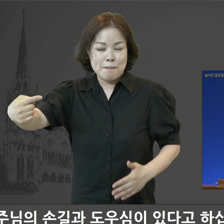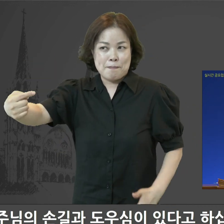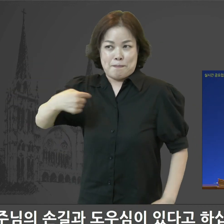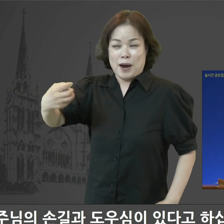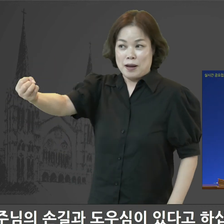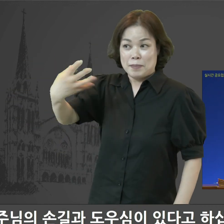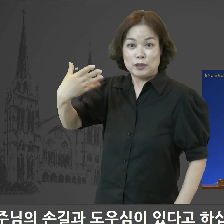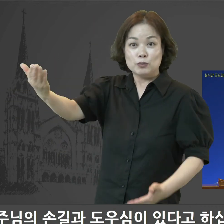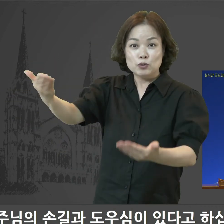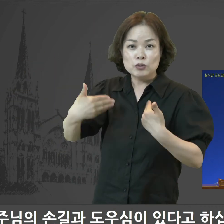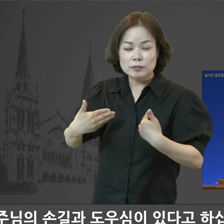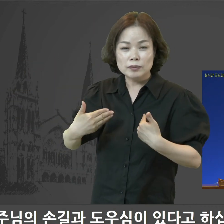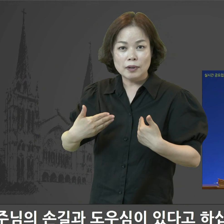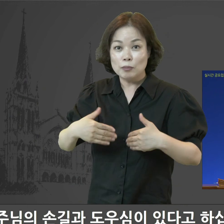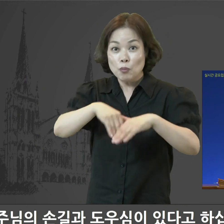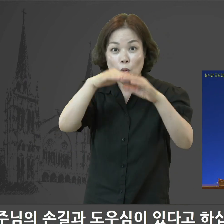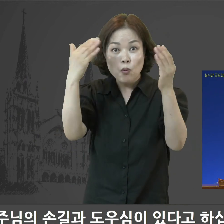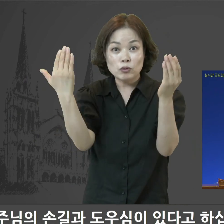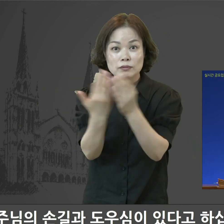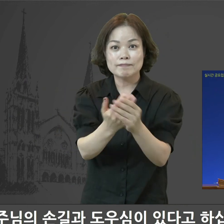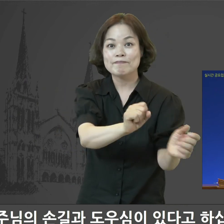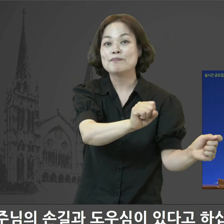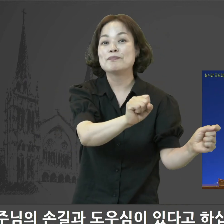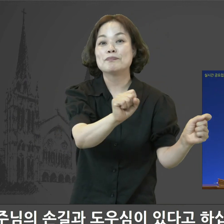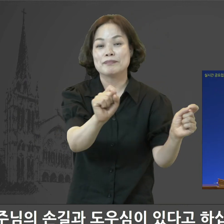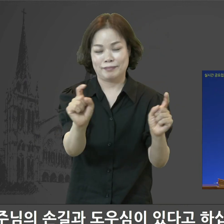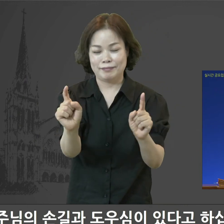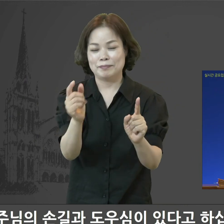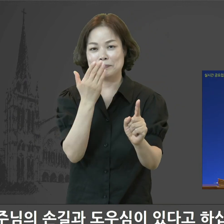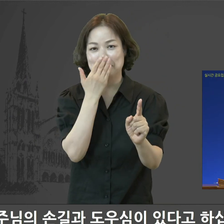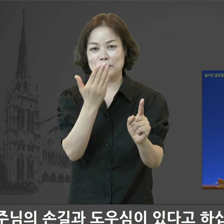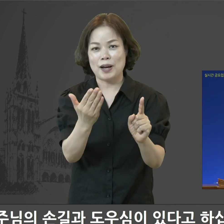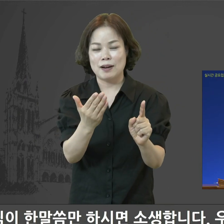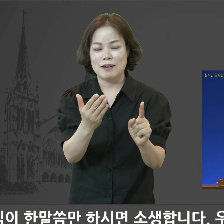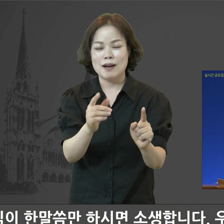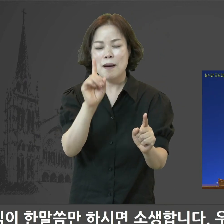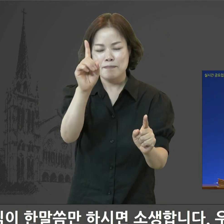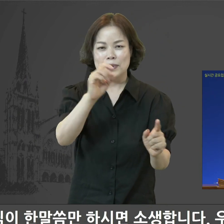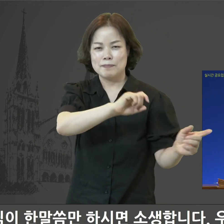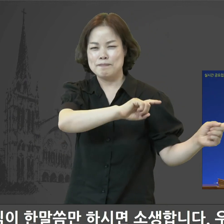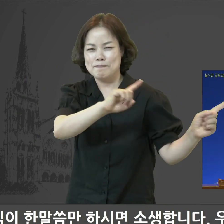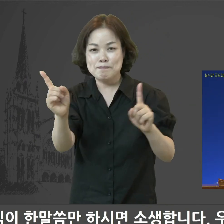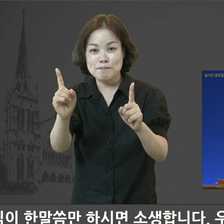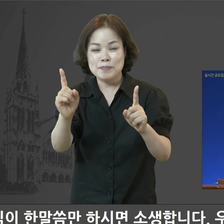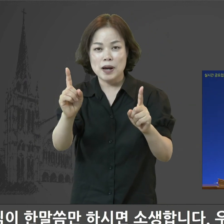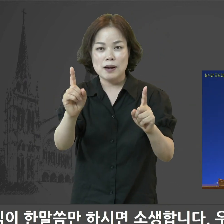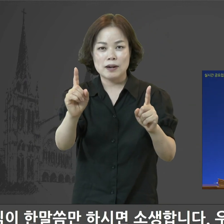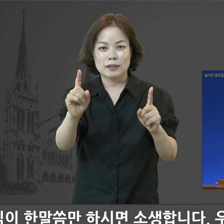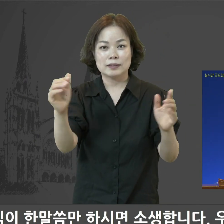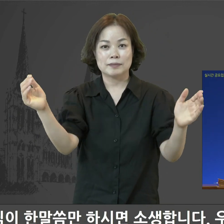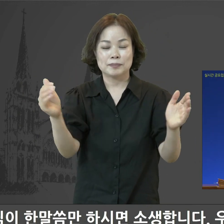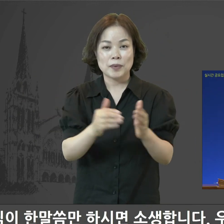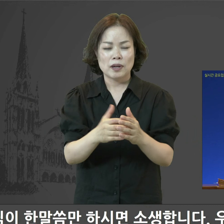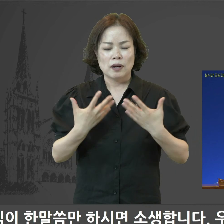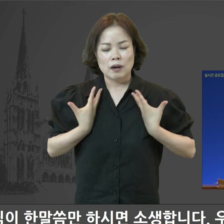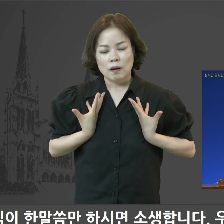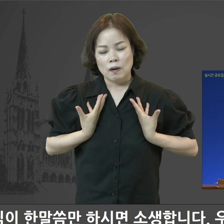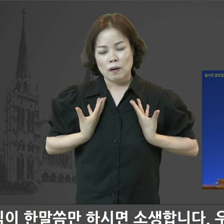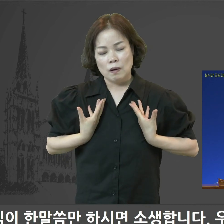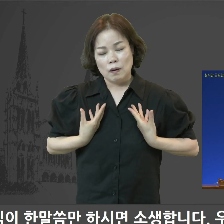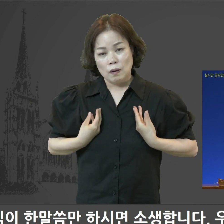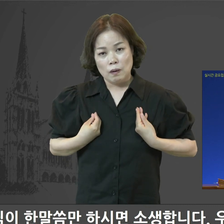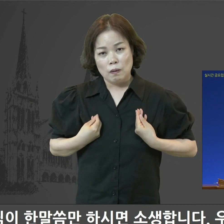꽂아주시면 우리는 다 회복이 됩니다. 그냥 한 방에 해결이 돼요. 낙심했던 것, 절망했던 것,